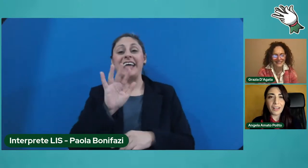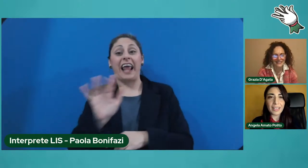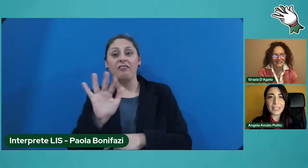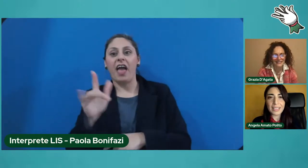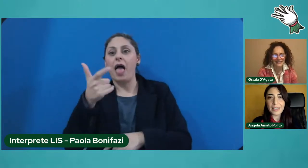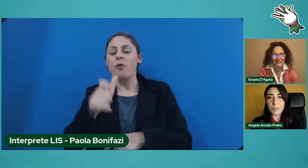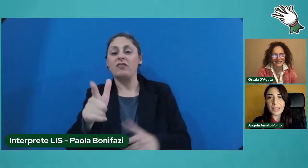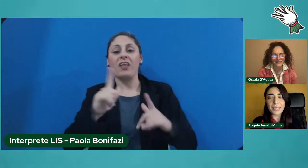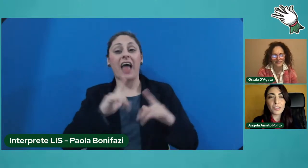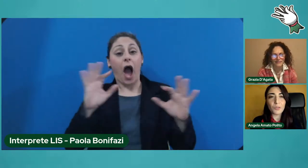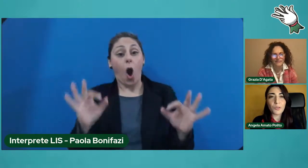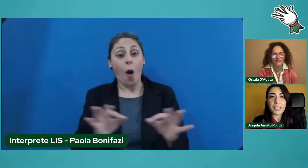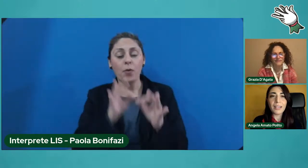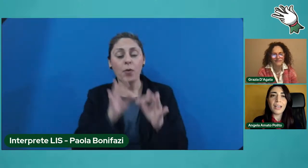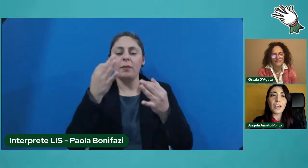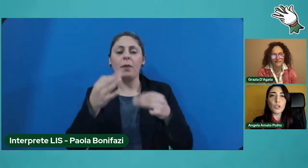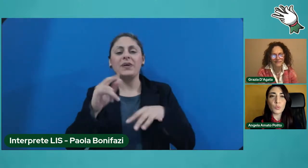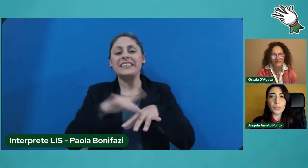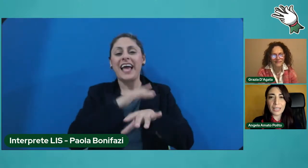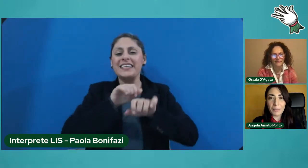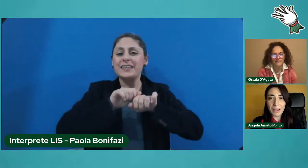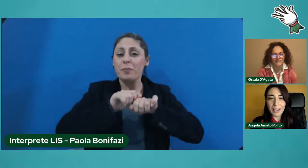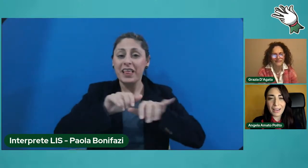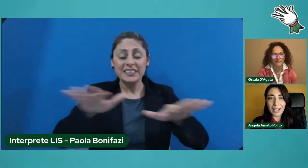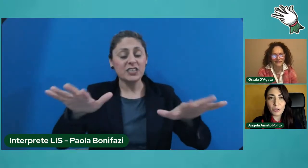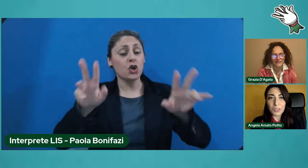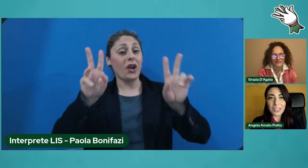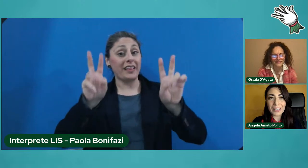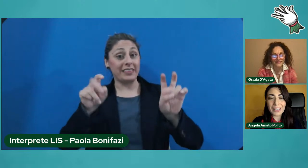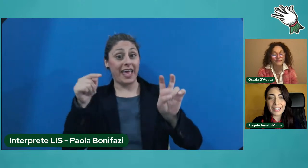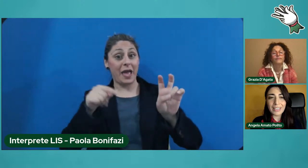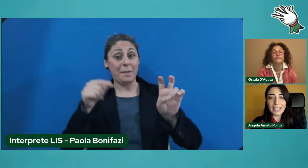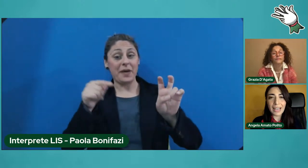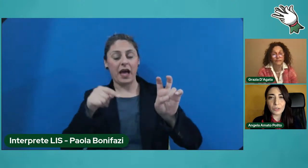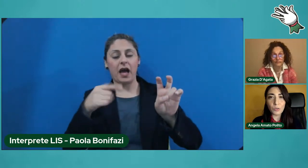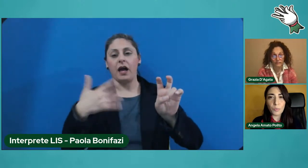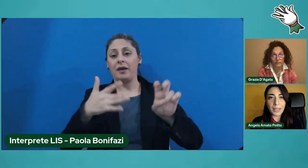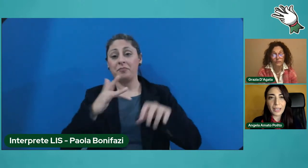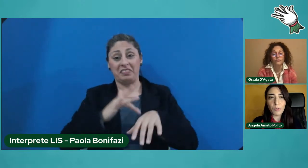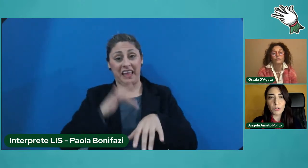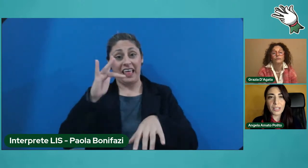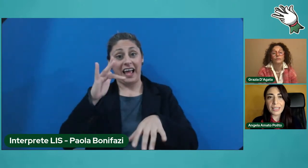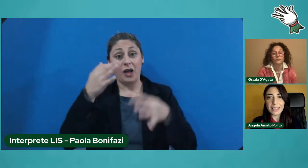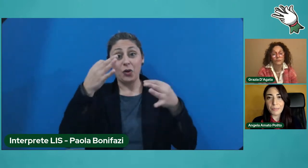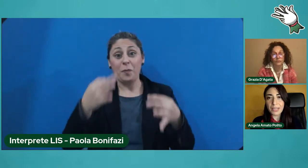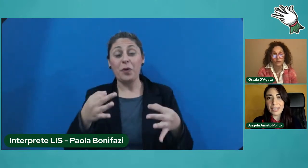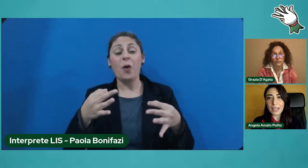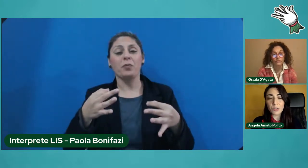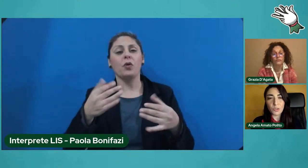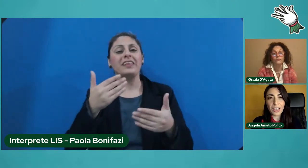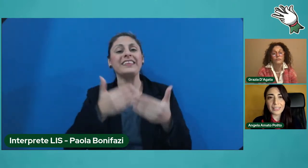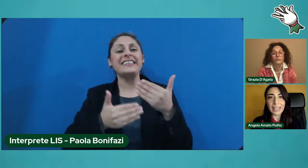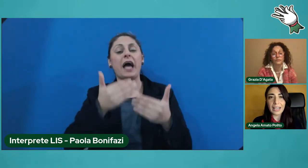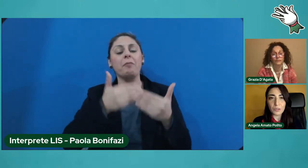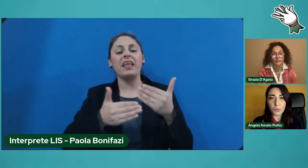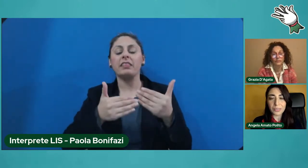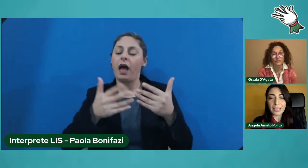fare sensibilizzazione su un tema così delicato come quello delle disabilità associate alla sordità.